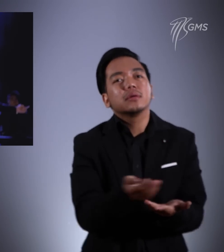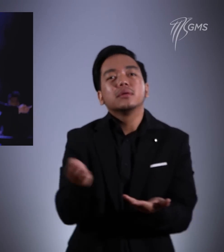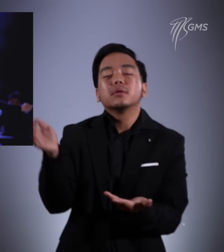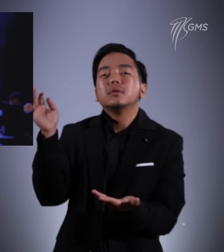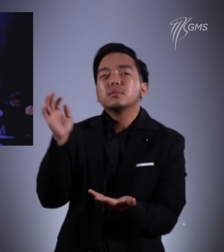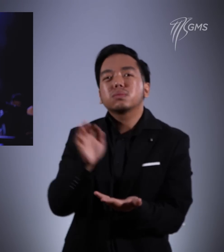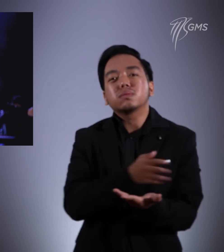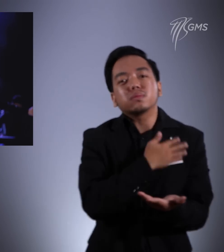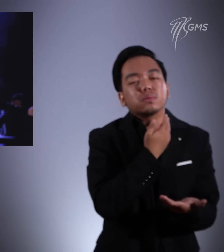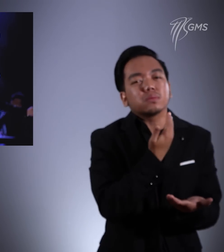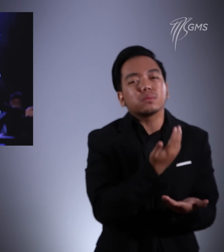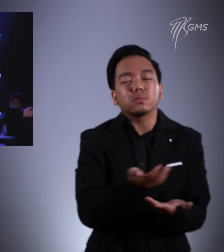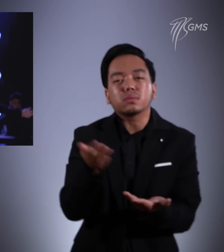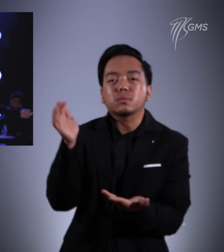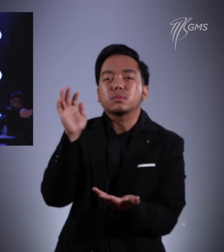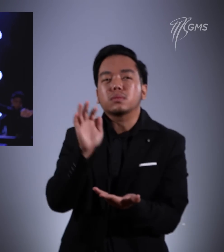Inaramaya sandararayo.